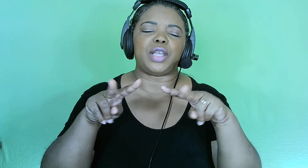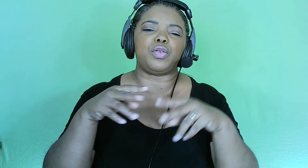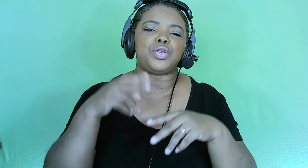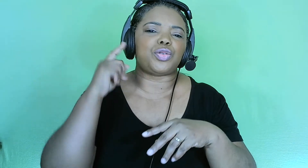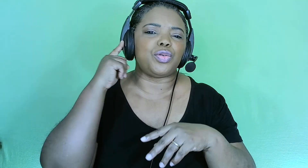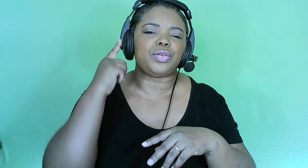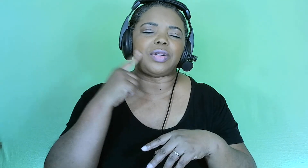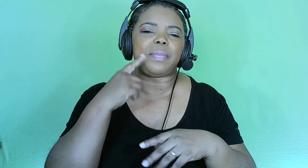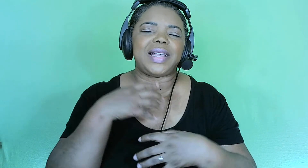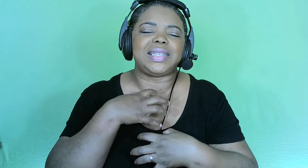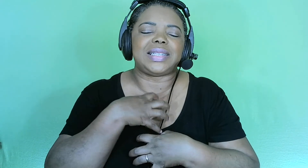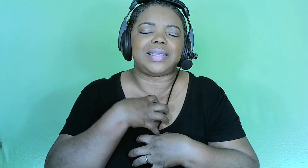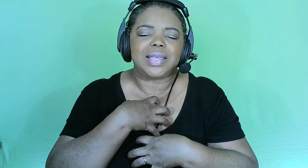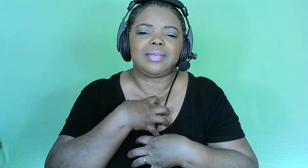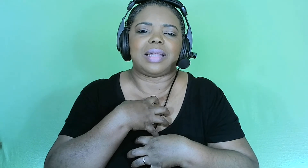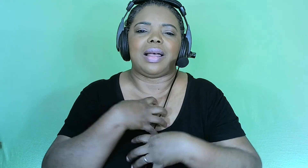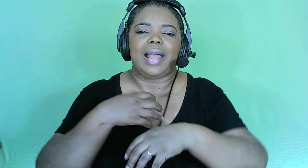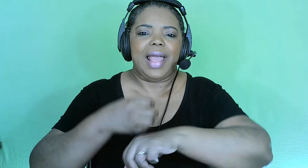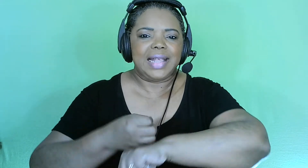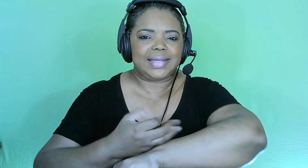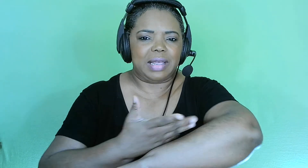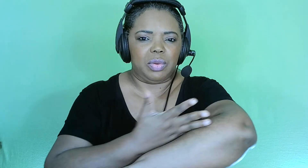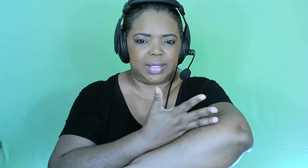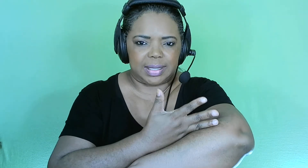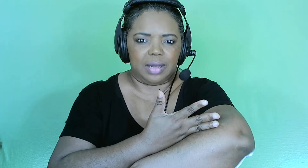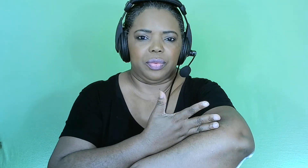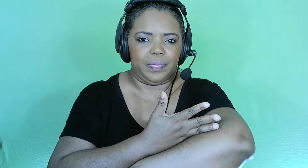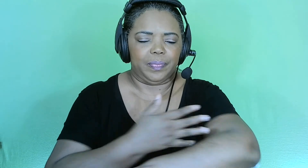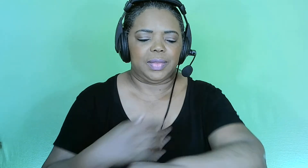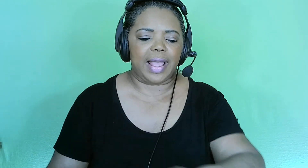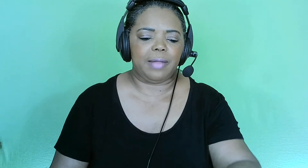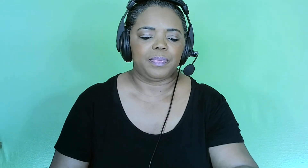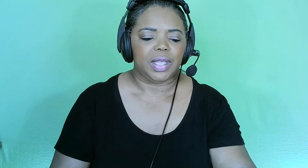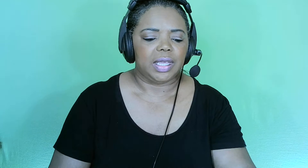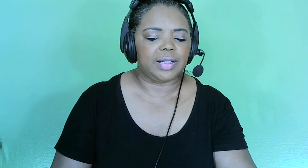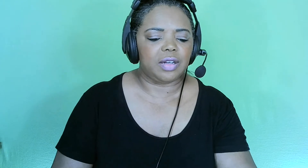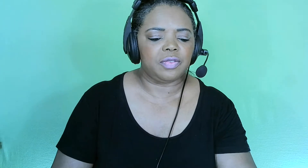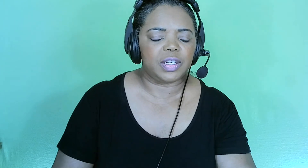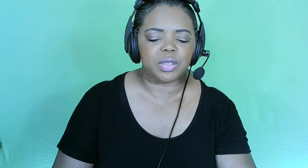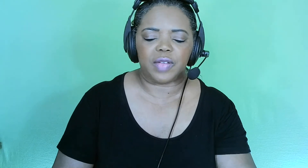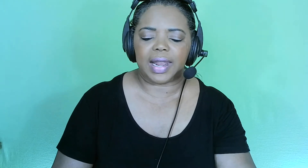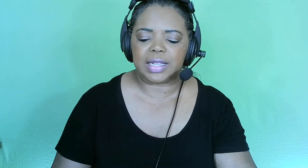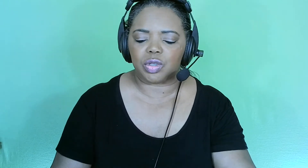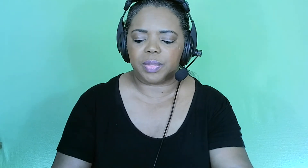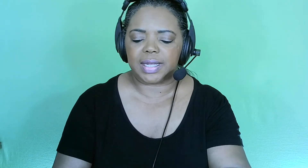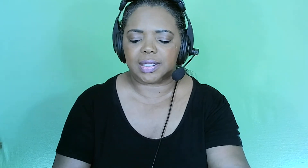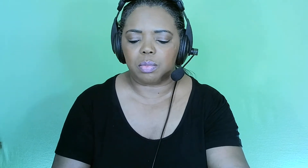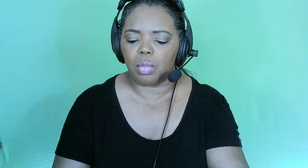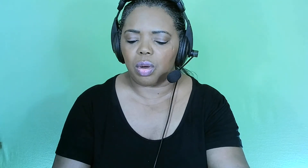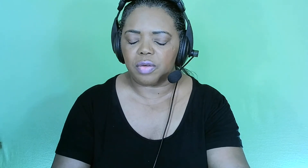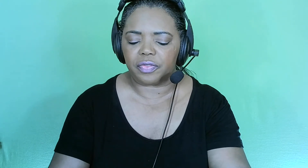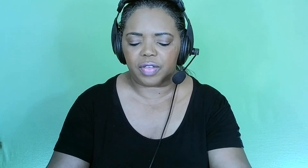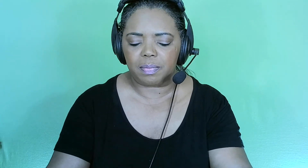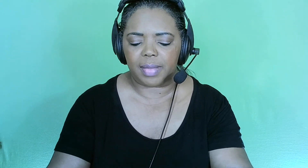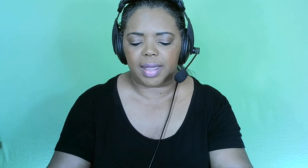que o surdo também sinta essa emoção, tá? Então, vamos falar sobre esse